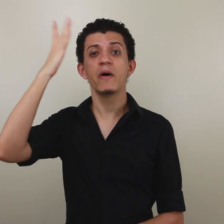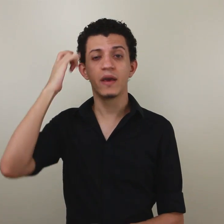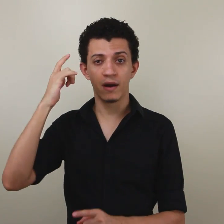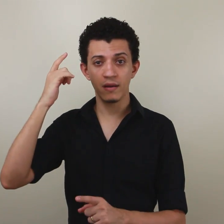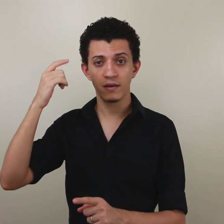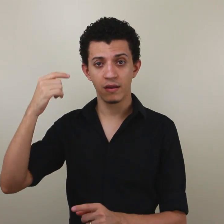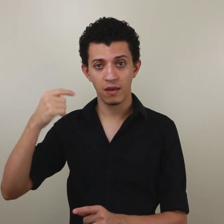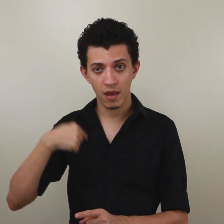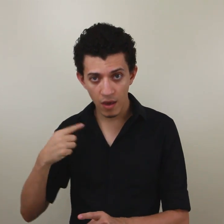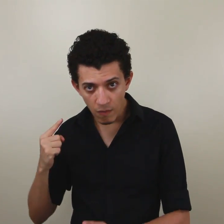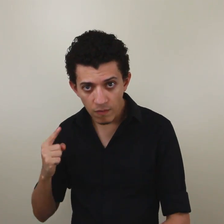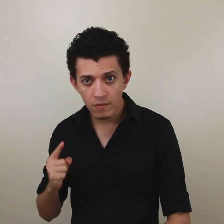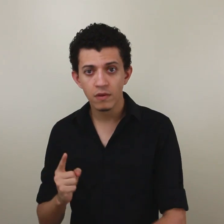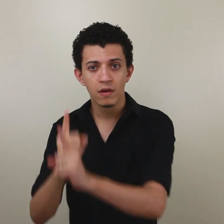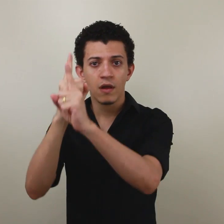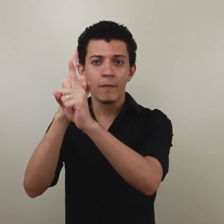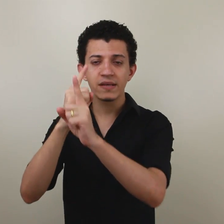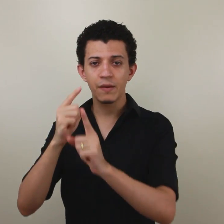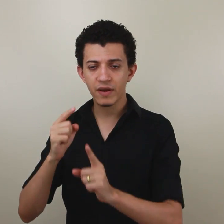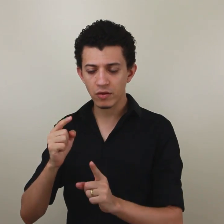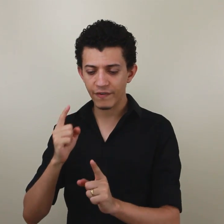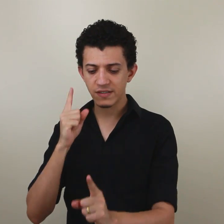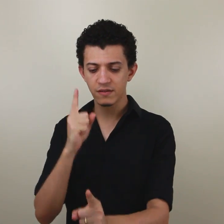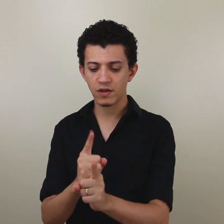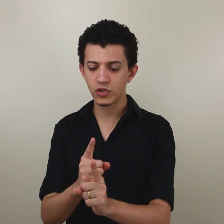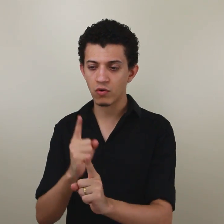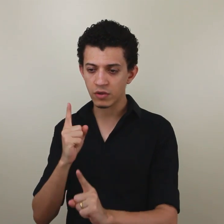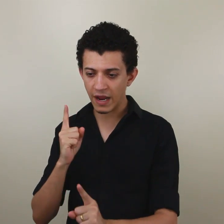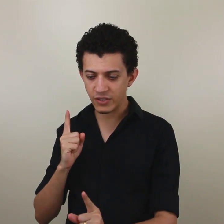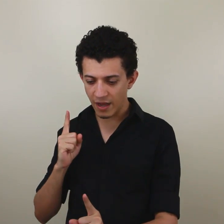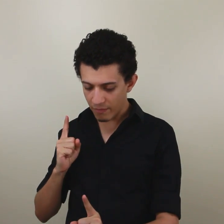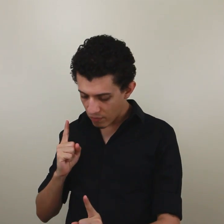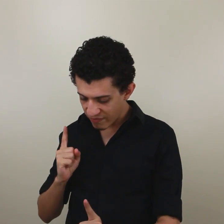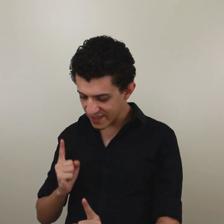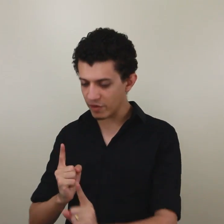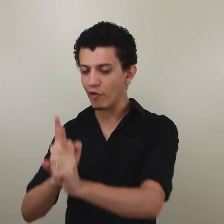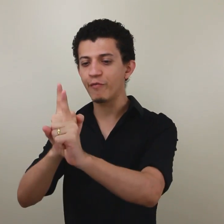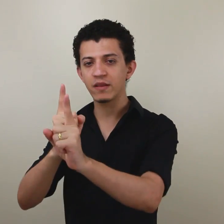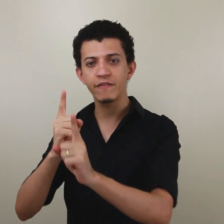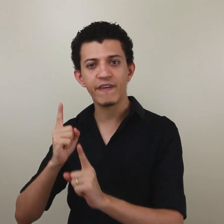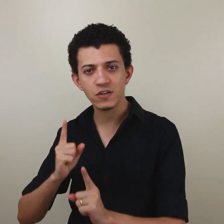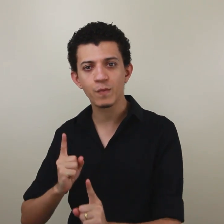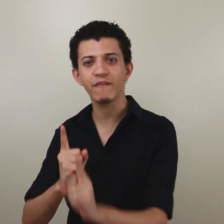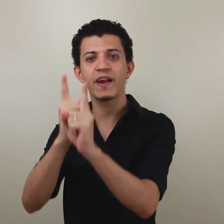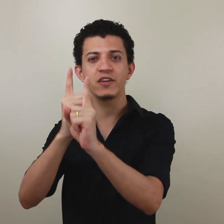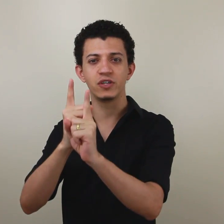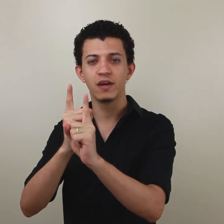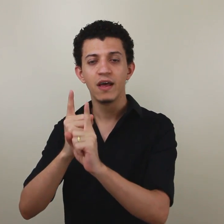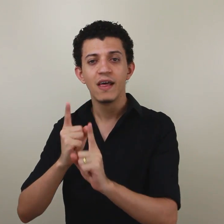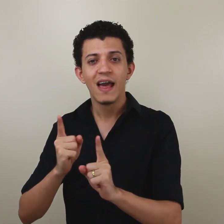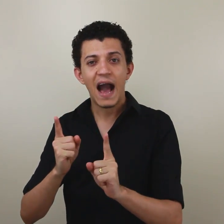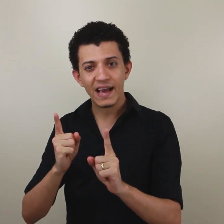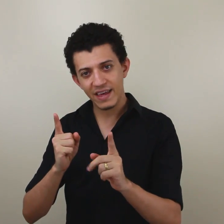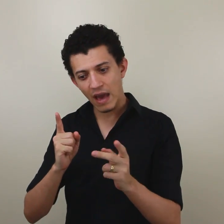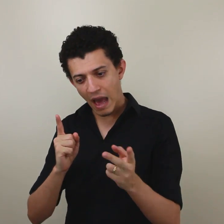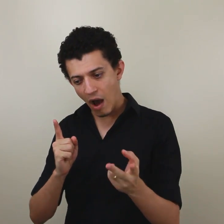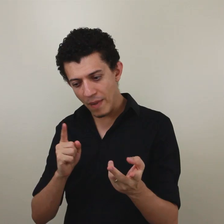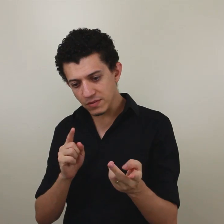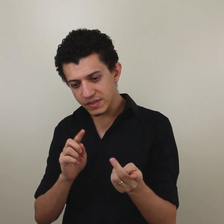Amanhã, eu. Perceba que eu estou fazendo o sinal de encontrar, já fazendo um movimento enfático para frente. Aqui, ao mesmo tempo